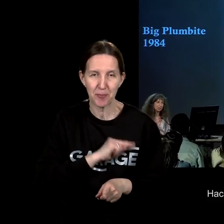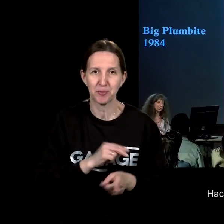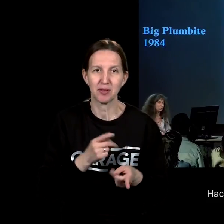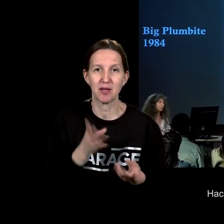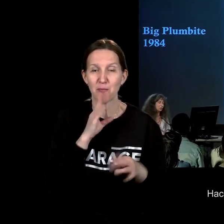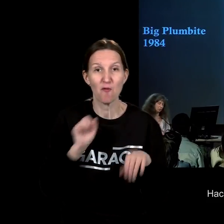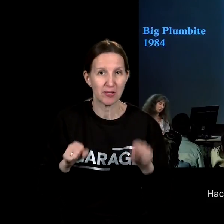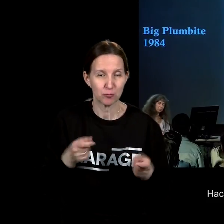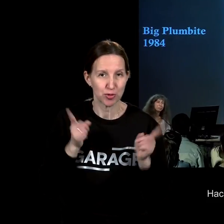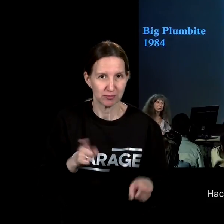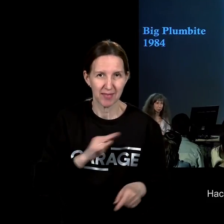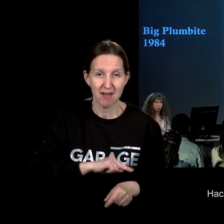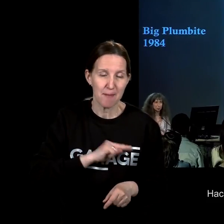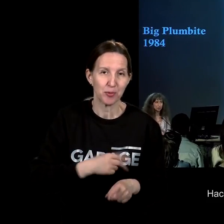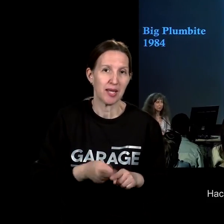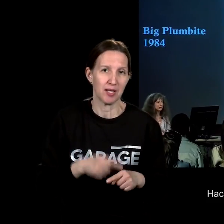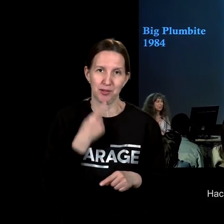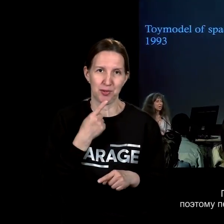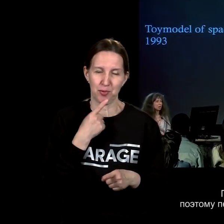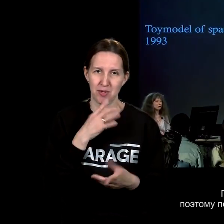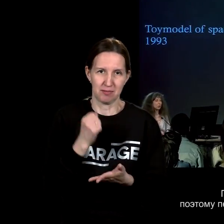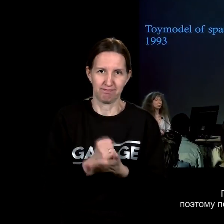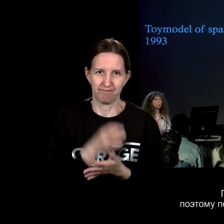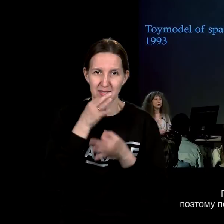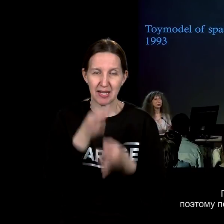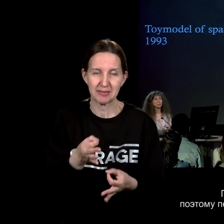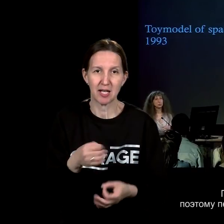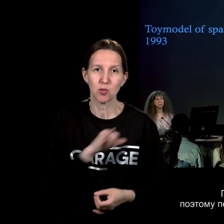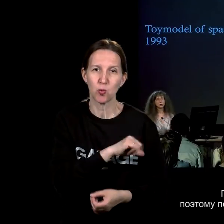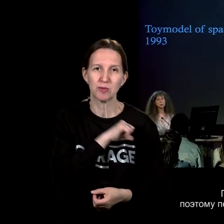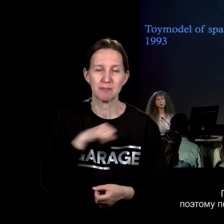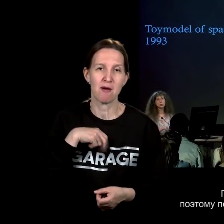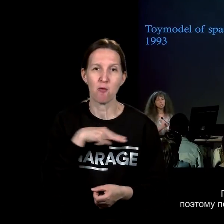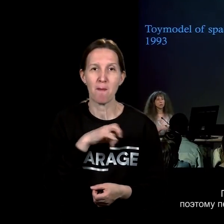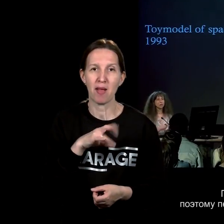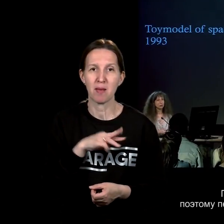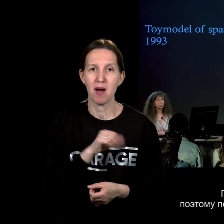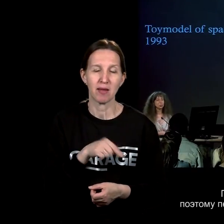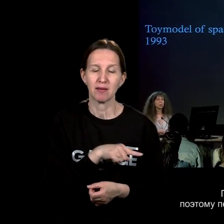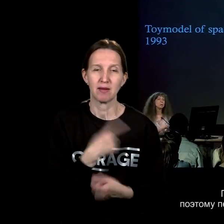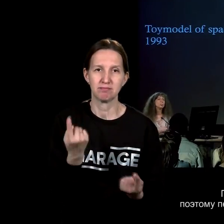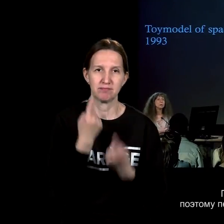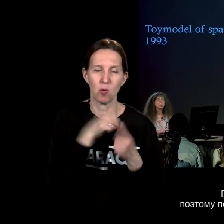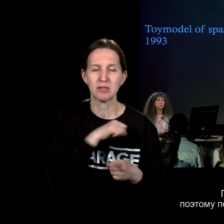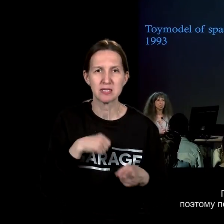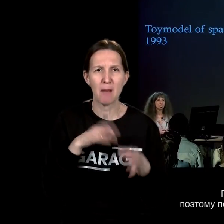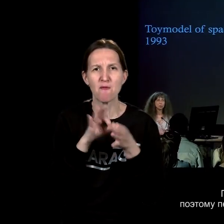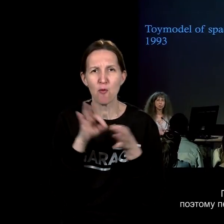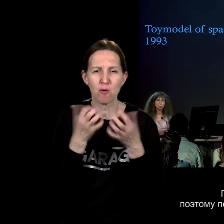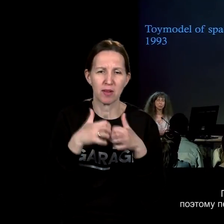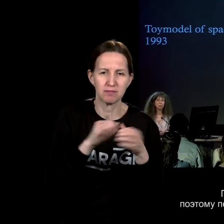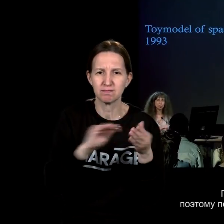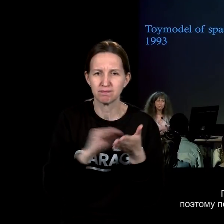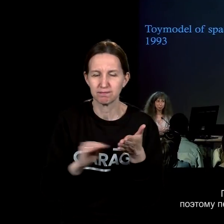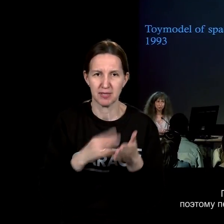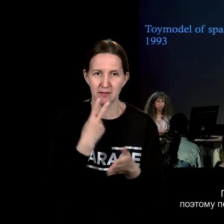работать, трудно установить. А у самого Пономаренко было замечательно, что когда он делает расчеты, он сам путается в этих расчетах,